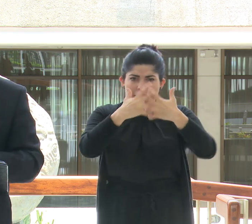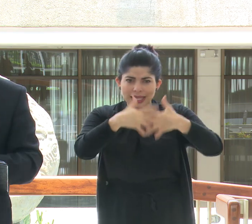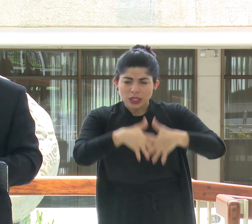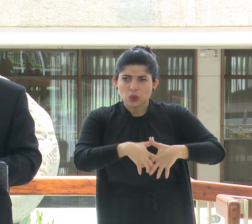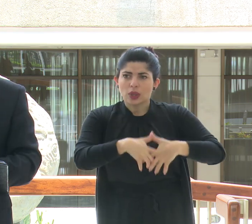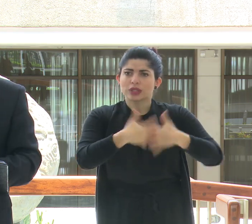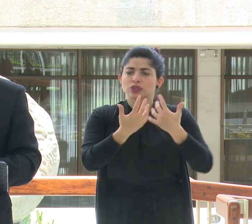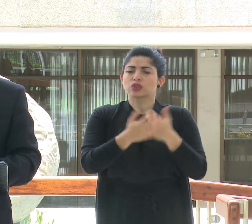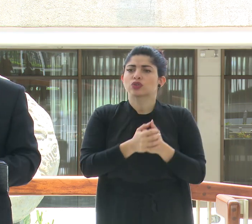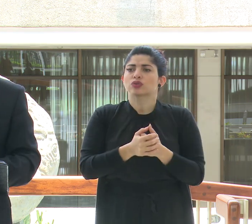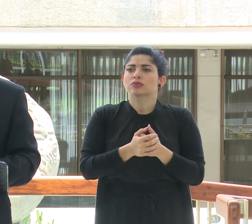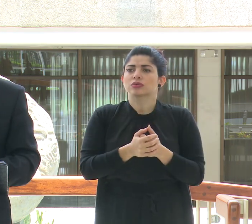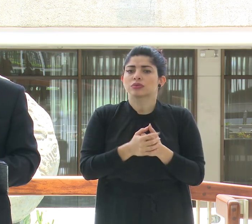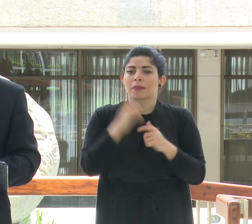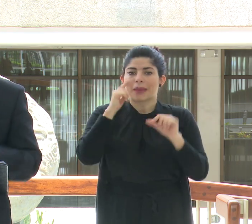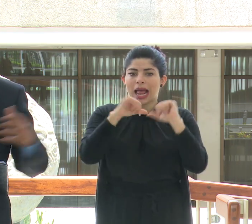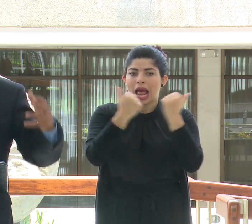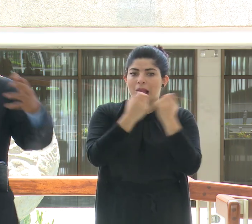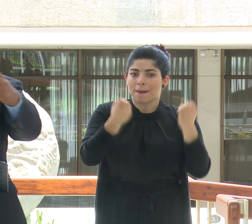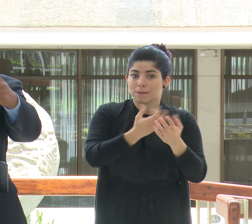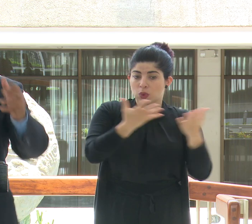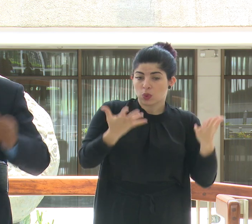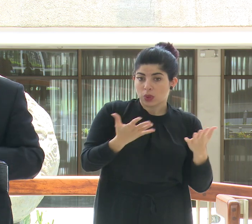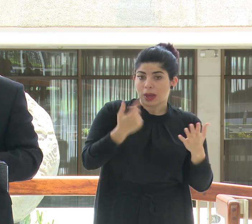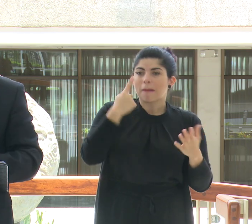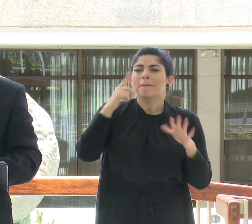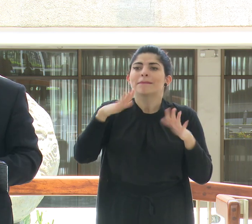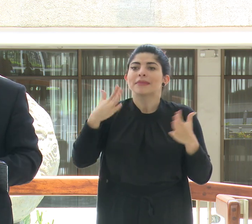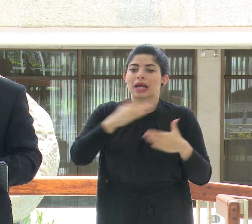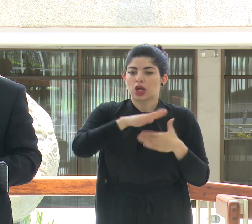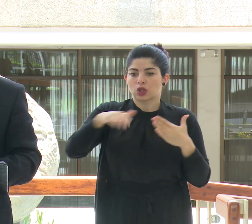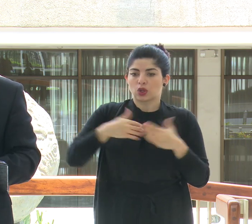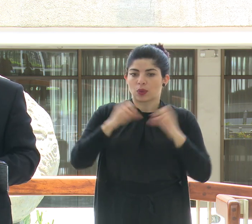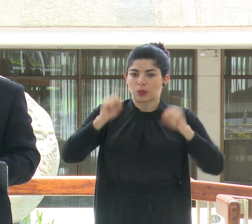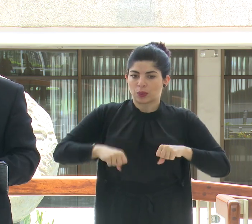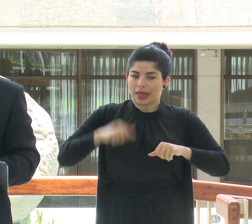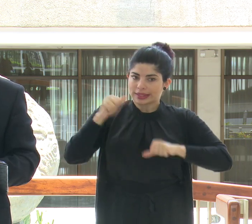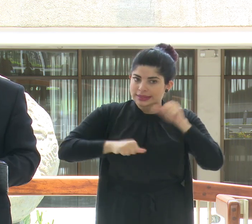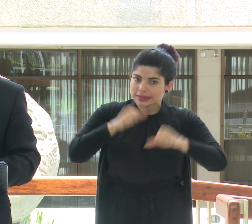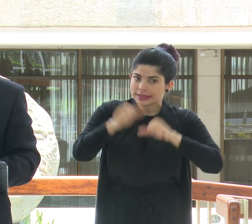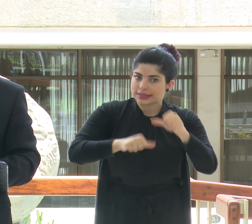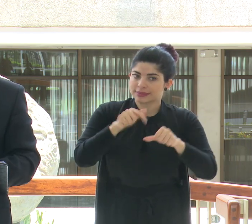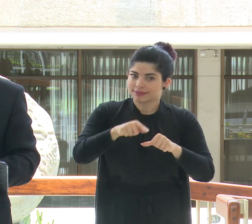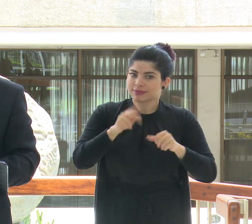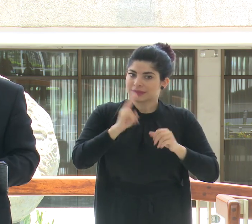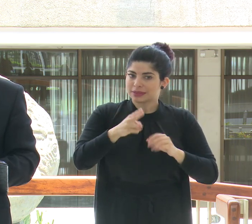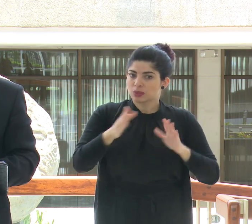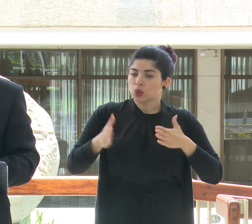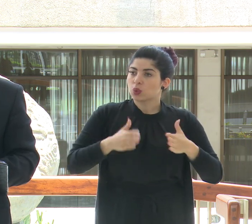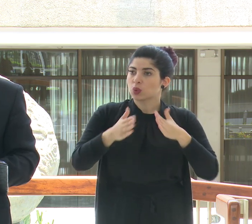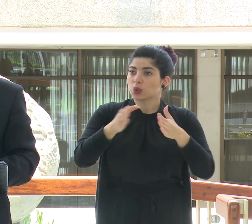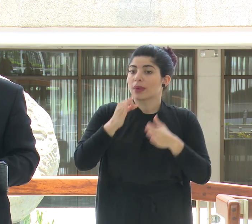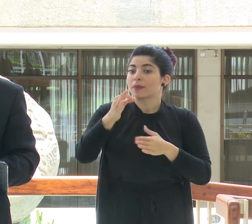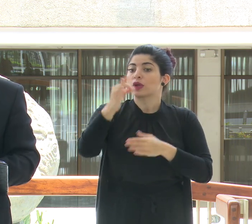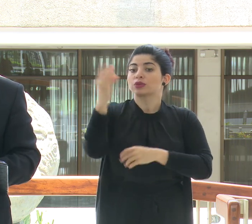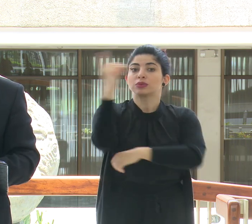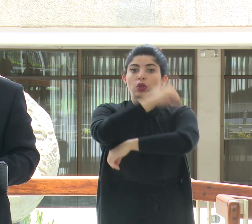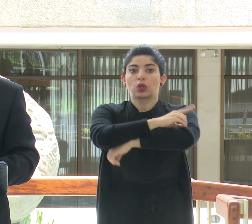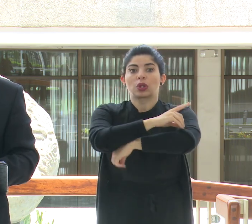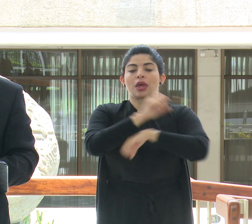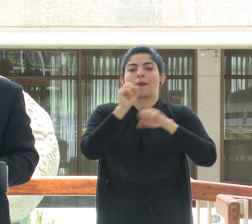articulación del sector público, para que podamos avanzar en esa ruta y los próximos días